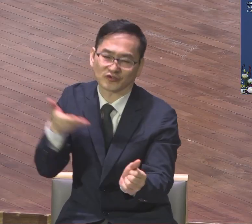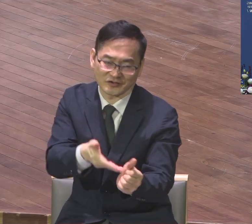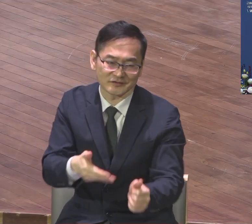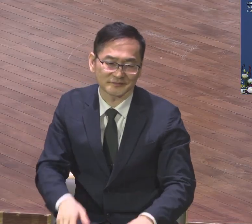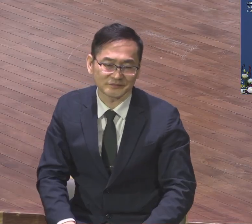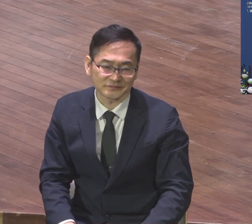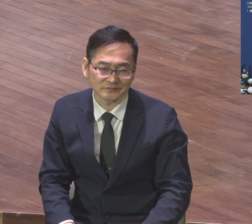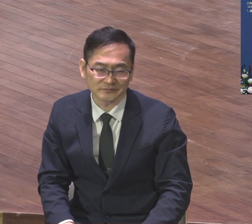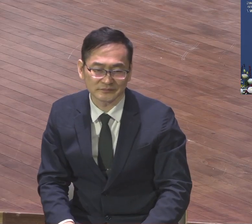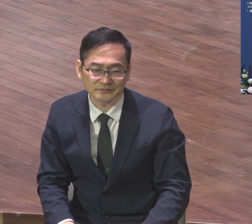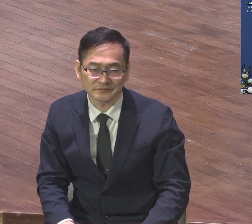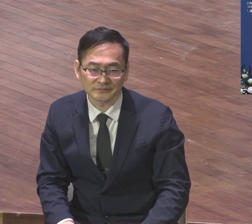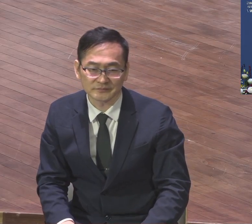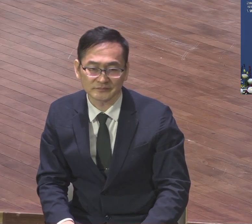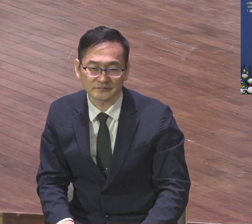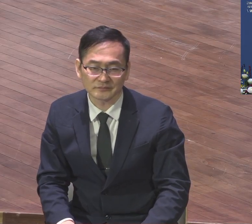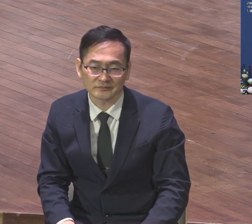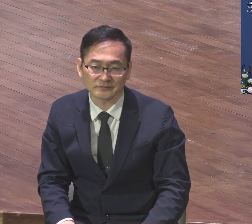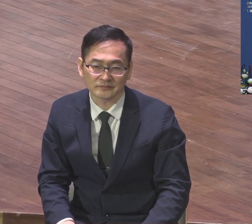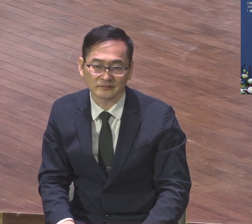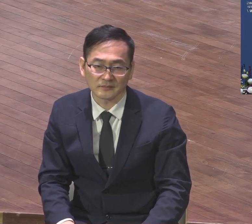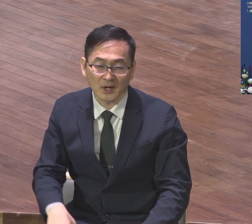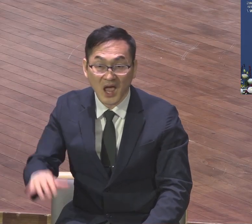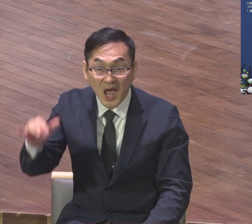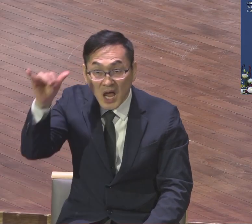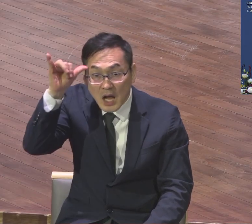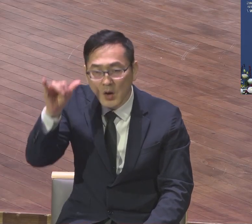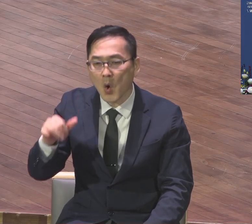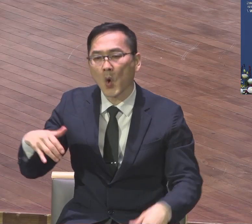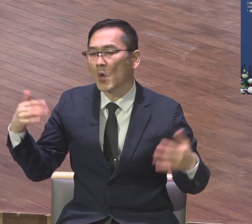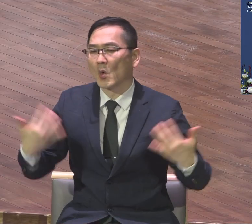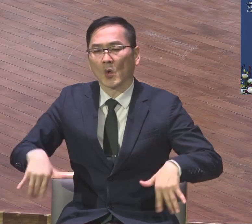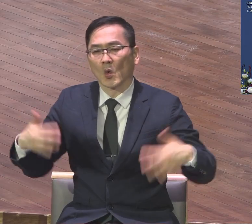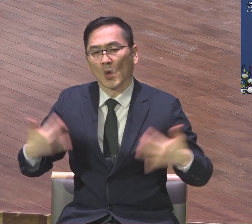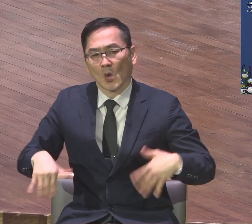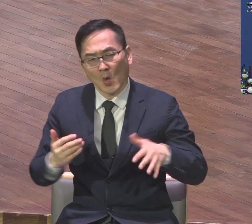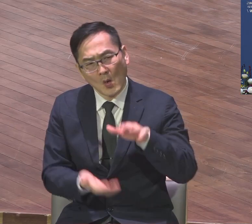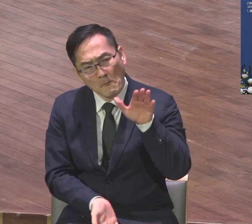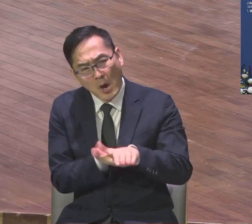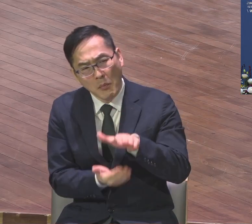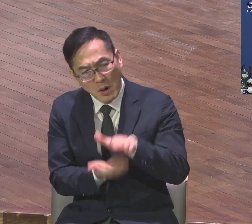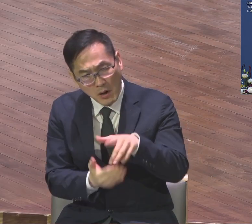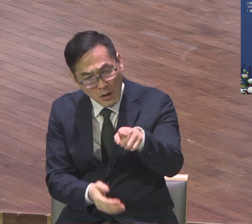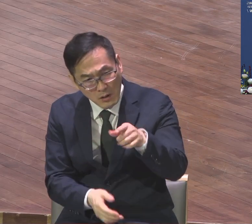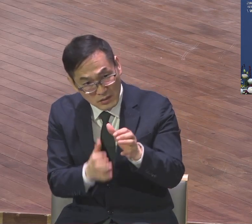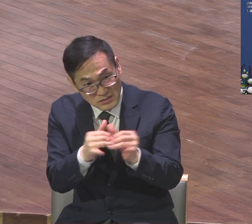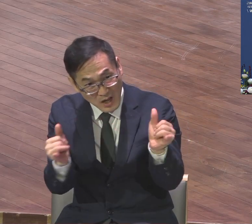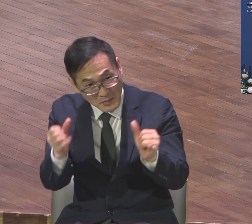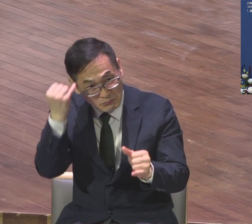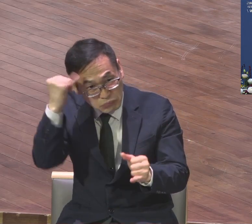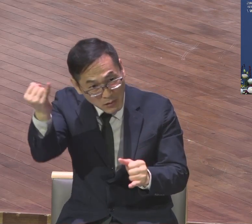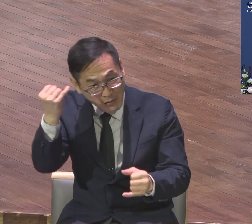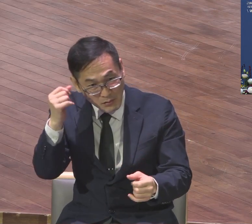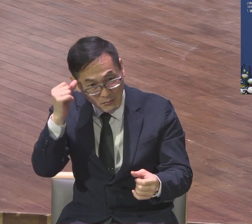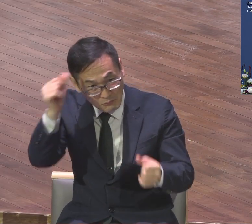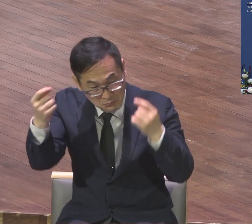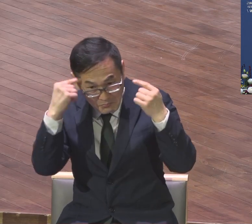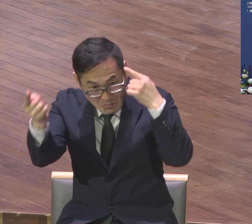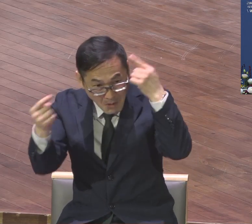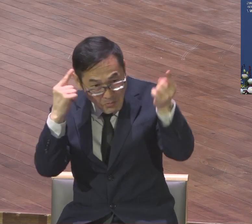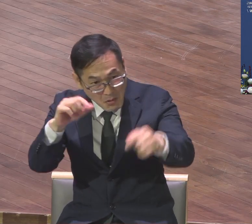우리가 상상도 못할 일이 일어날 거예요. 하나님이 무한한 능력, 인간의 창조적